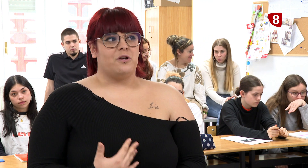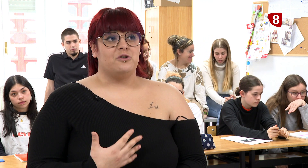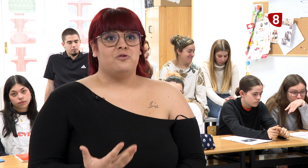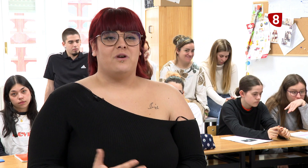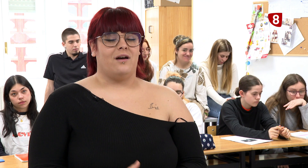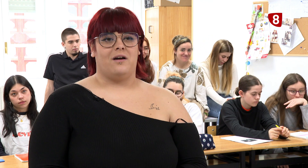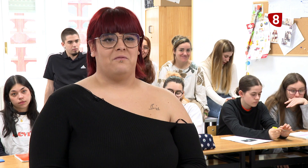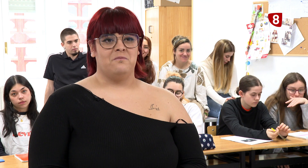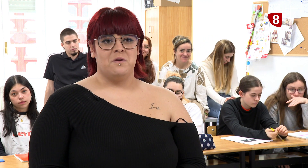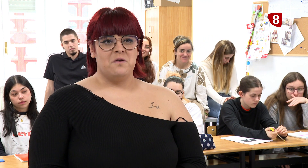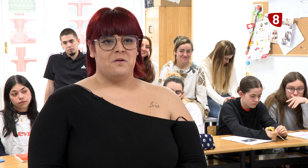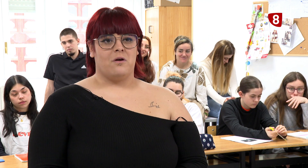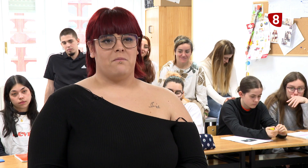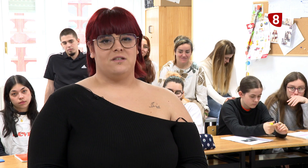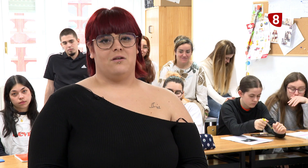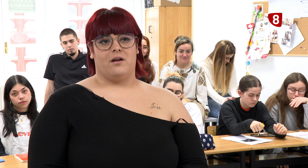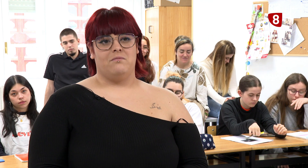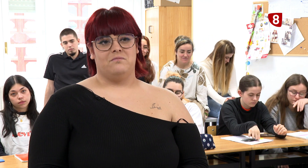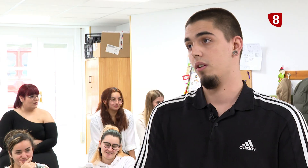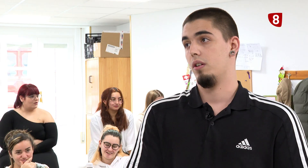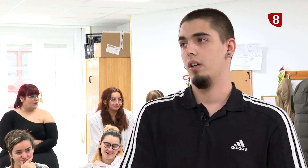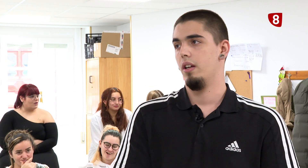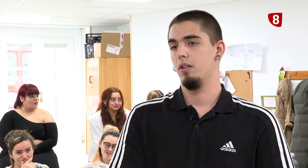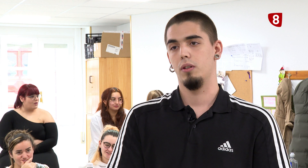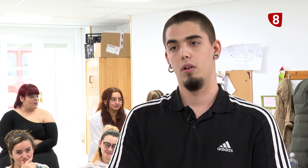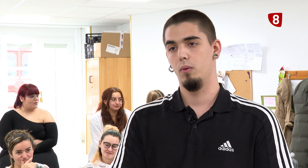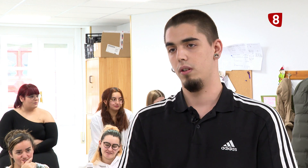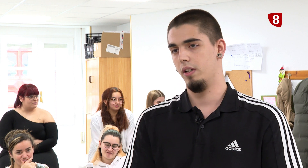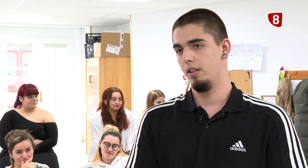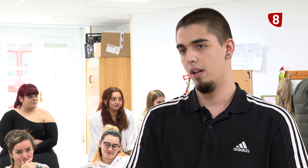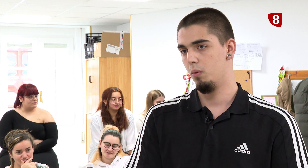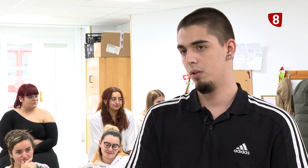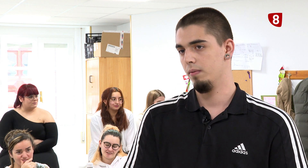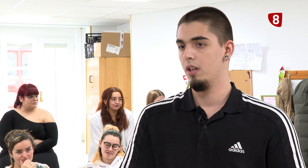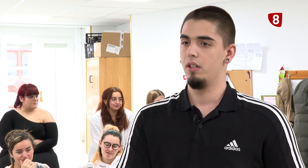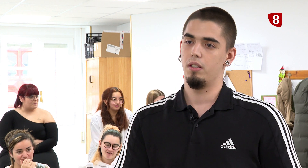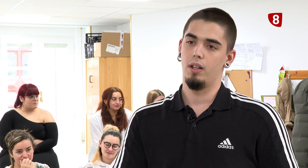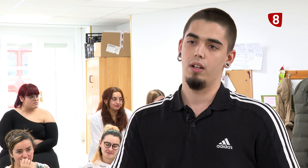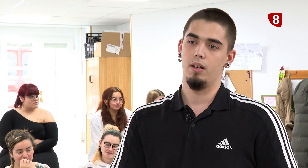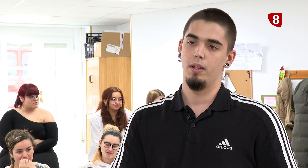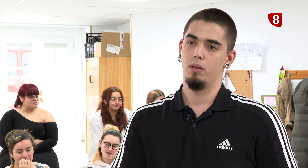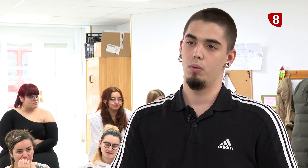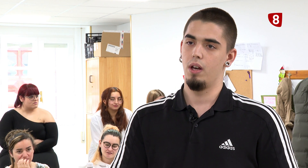esto nunca lo había pensado, la verdad. Yo creo que, como todo el mundo, al final tenía alguno. Sí que es verdad que habiéndolo estudiado